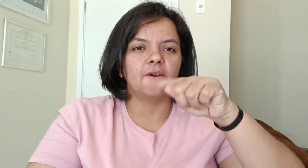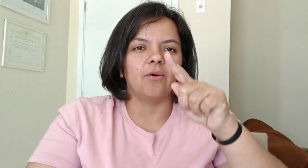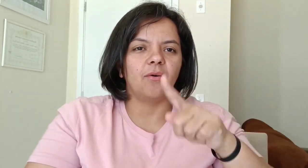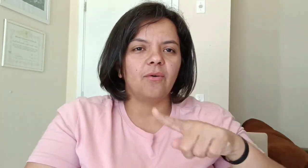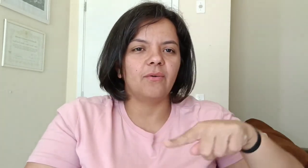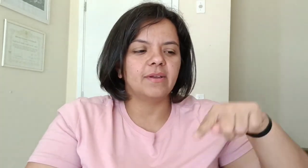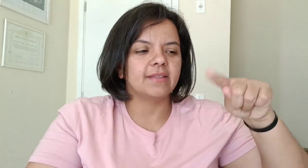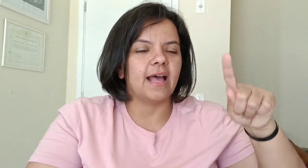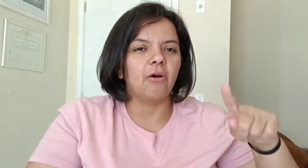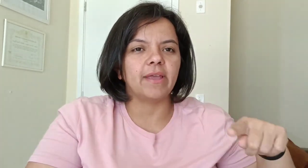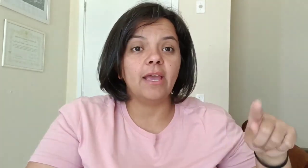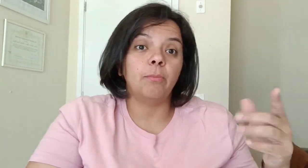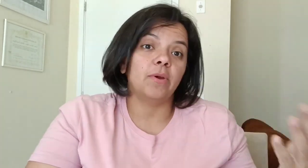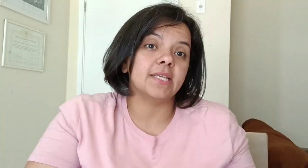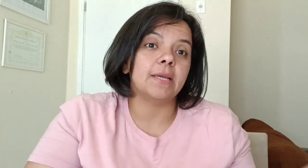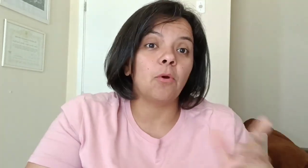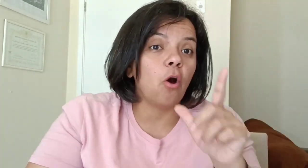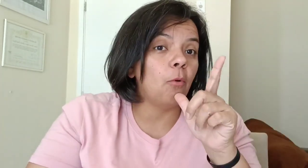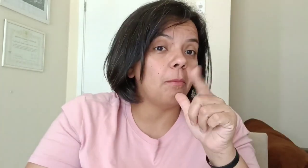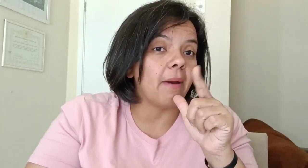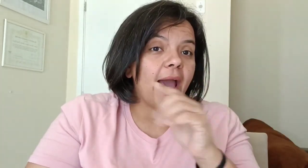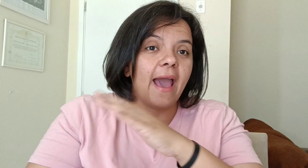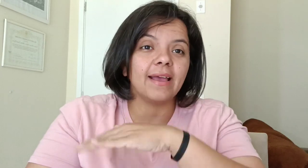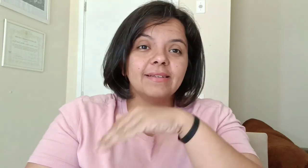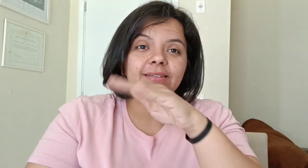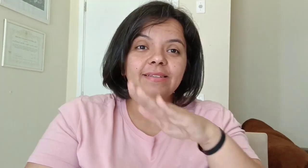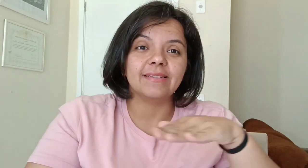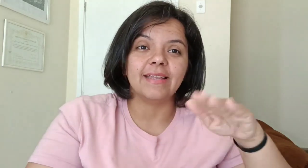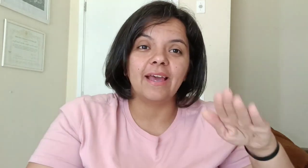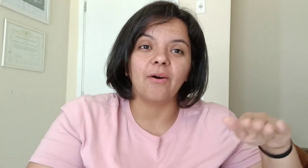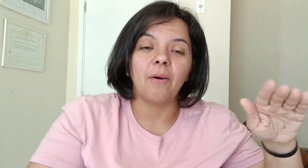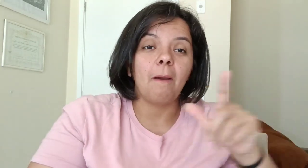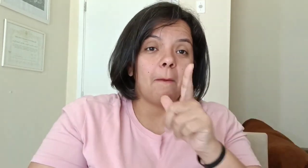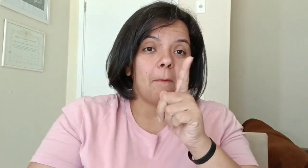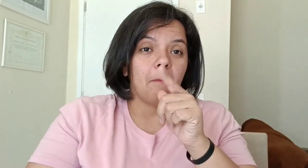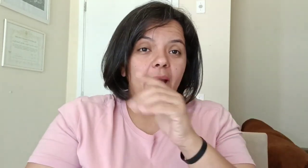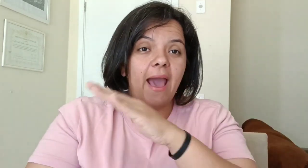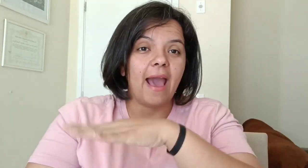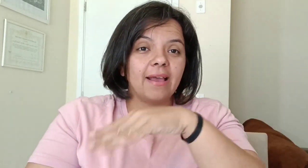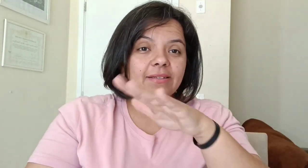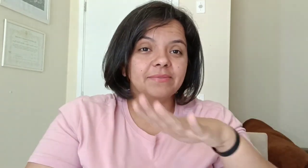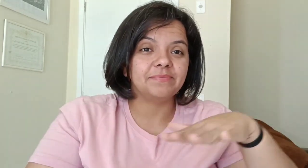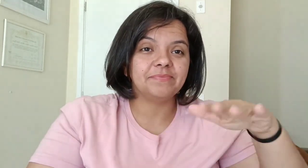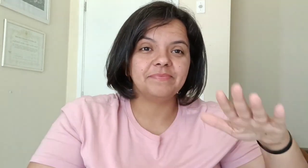ó, tá? Ok? Por exemplo, como mar, né? Ó, mar.